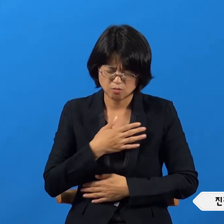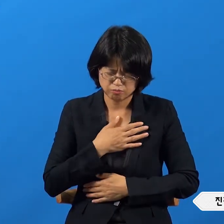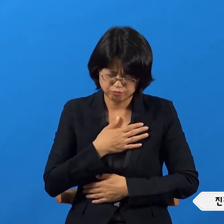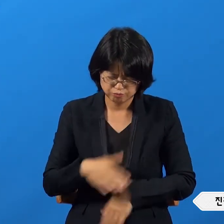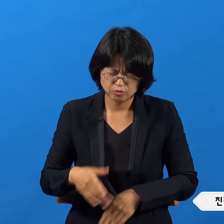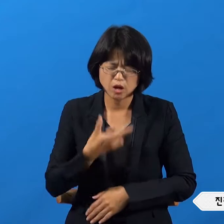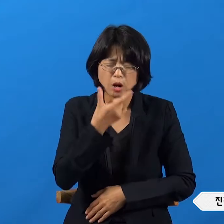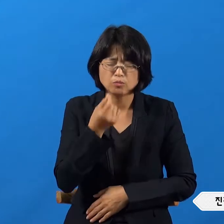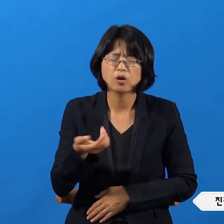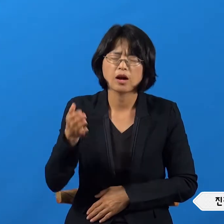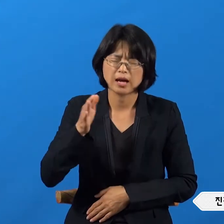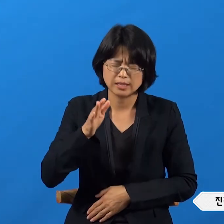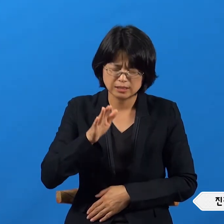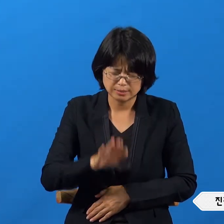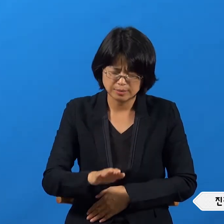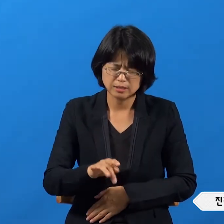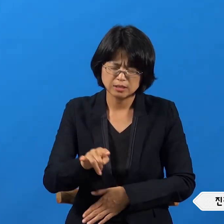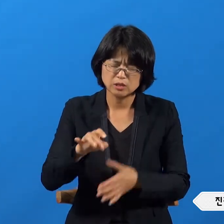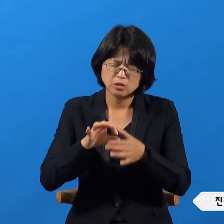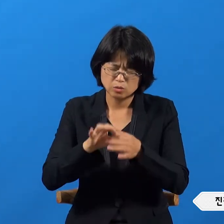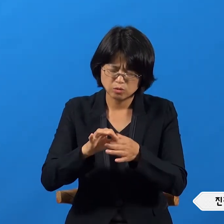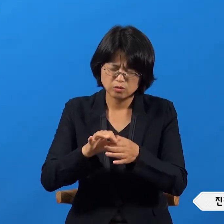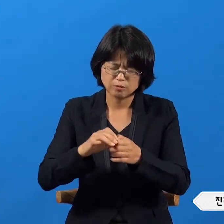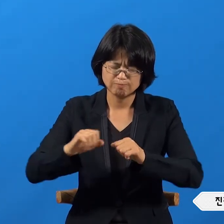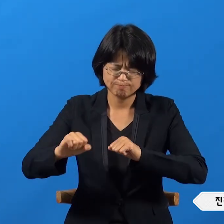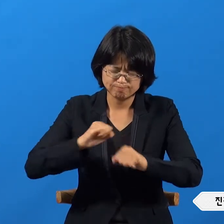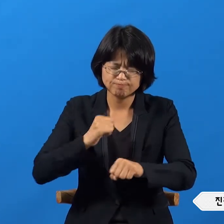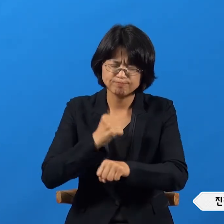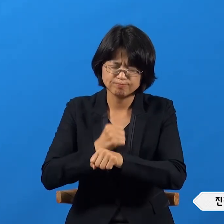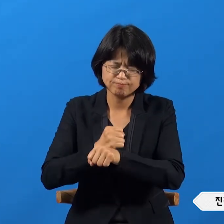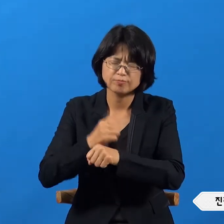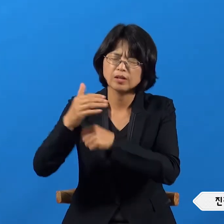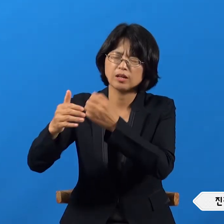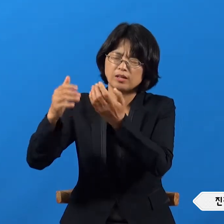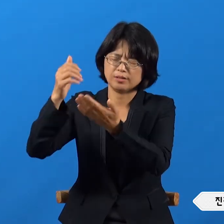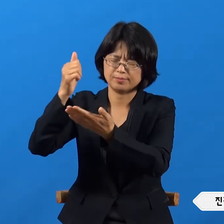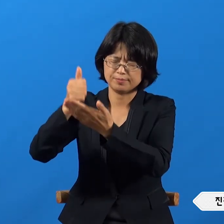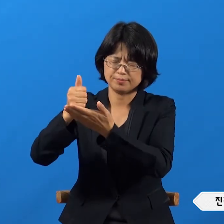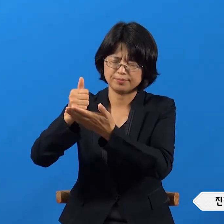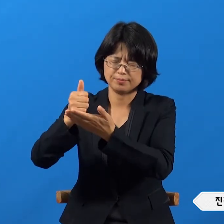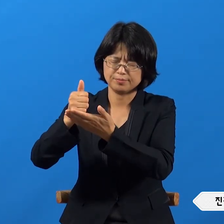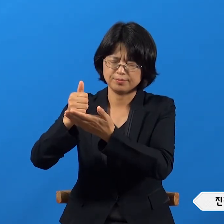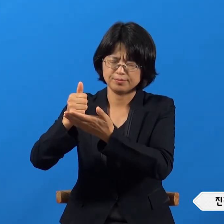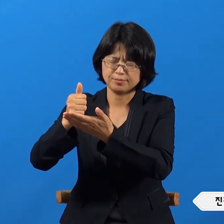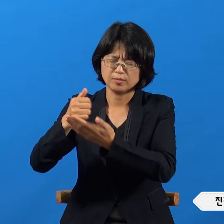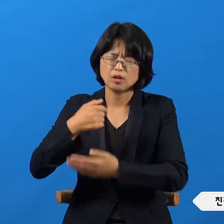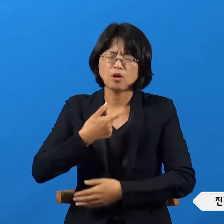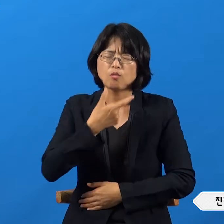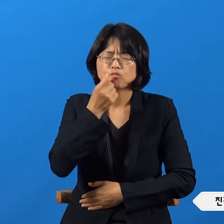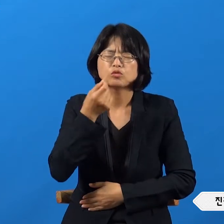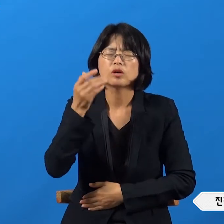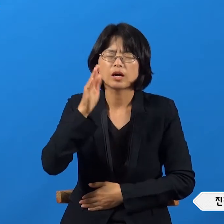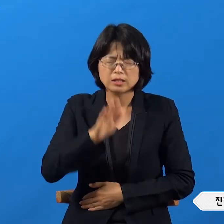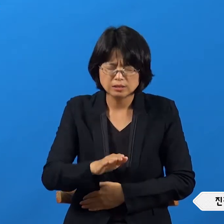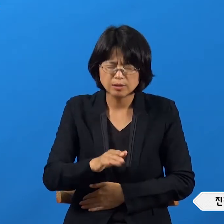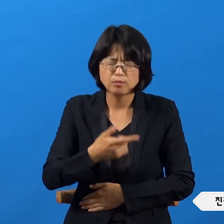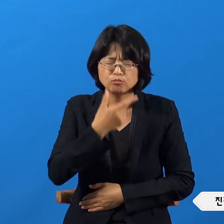역사하시는 강하신 주님, 부족하지만 그 부족한 기도를 통해서 역사하시는 전능하신